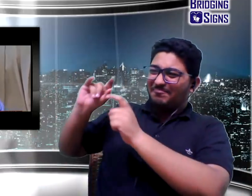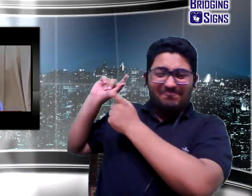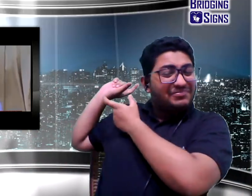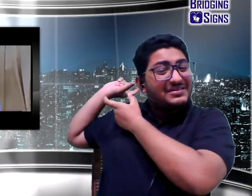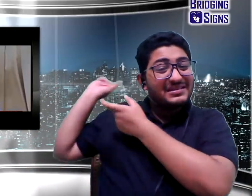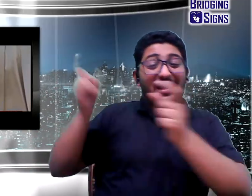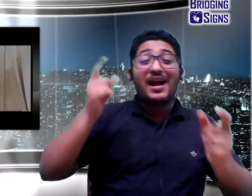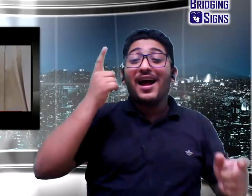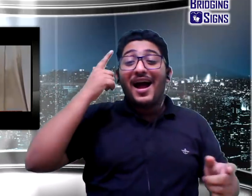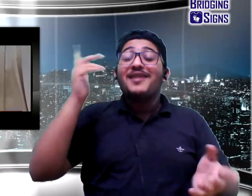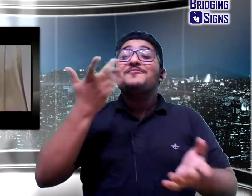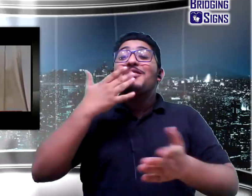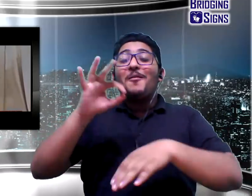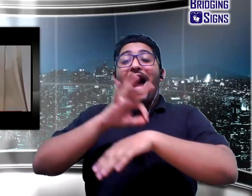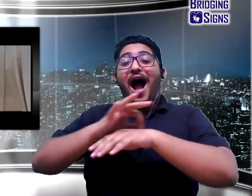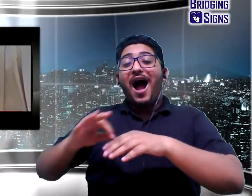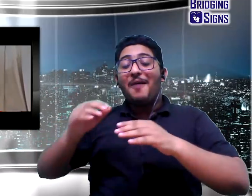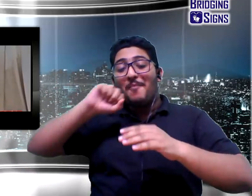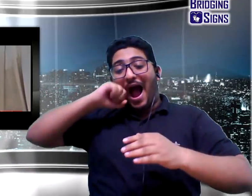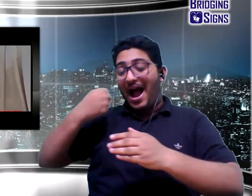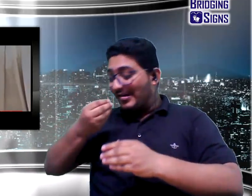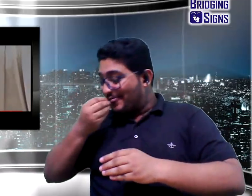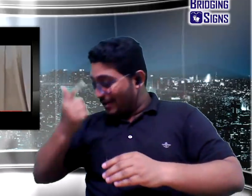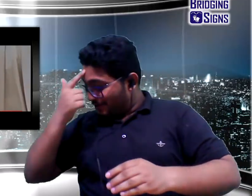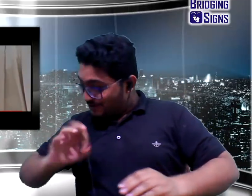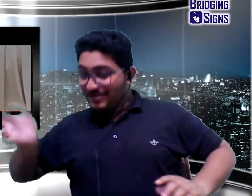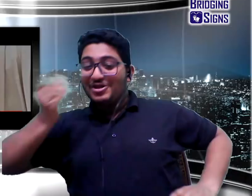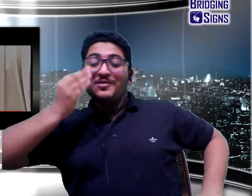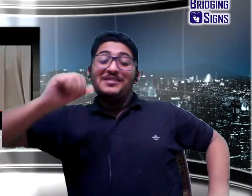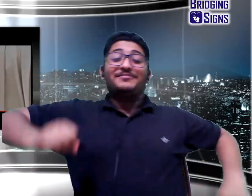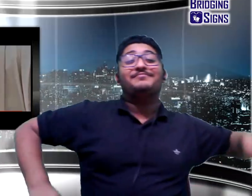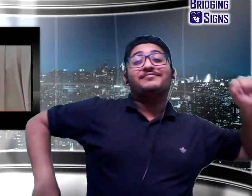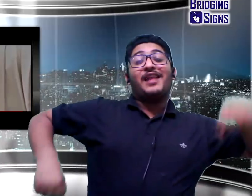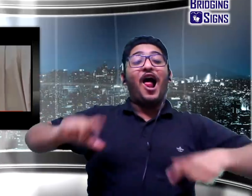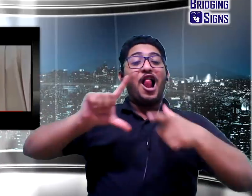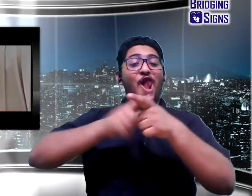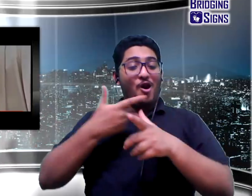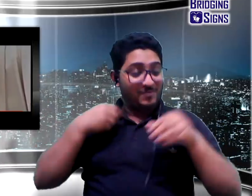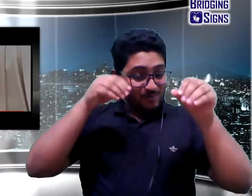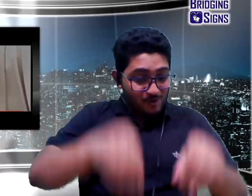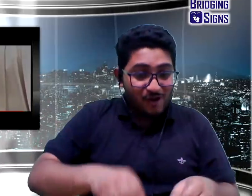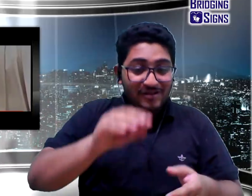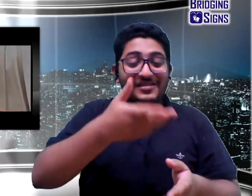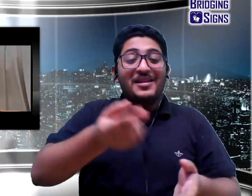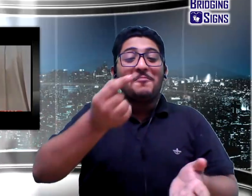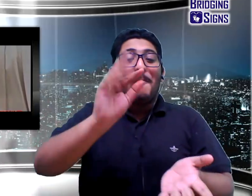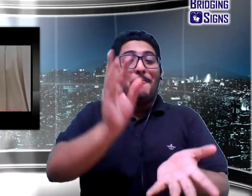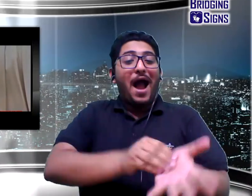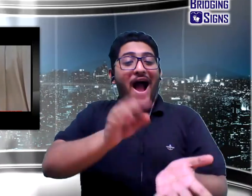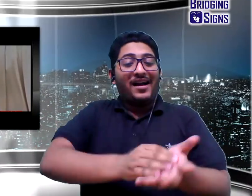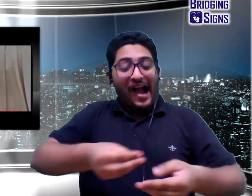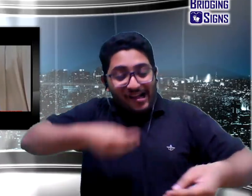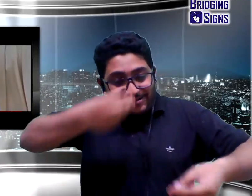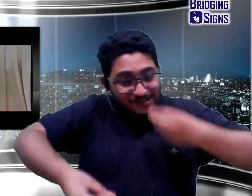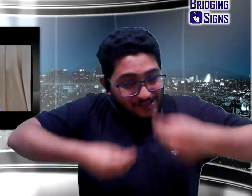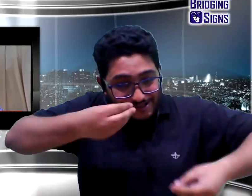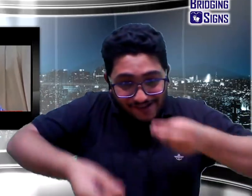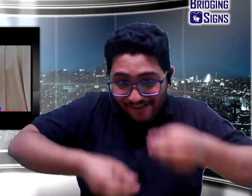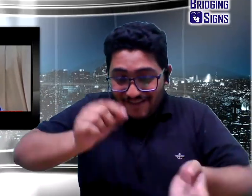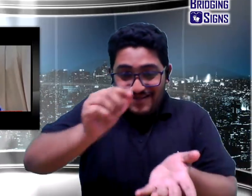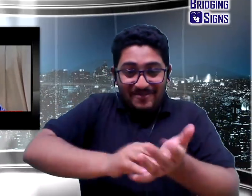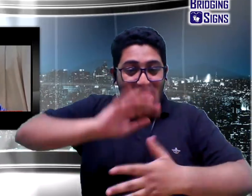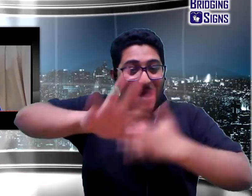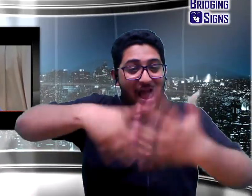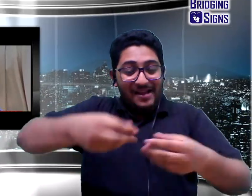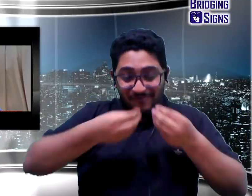साग मक्की की रोटी खा के अमृतसरों सवेरे चलू ते लाहौर आऊ ते इत्थे आ के बिरयानी खा के